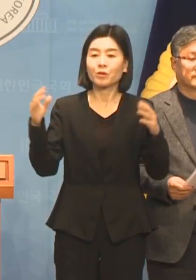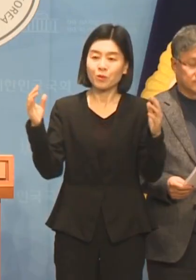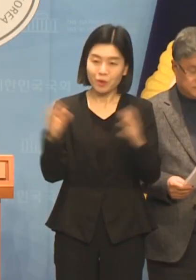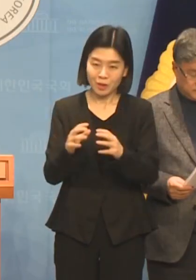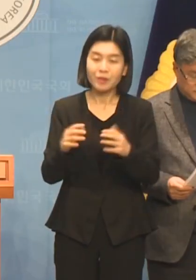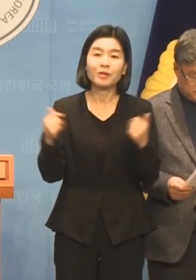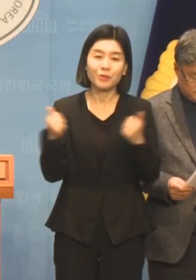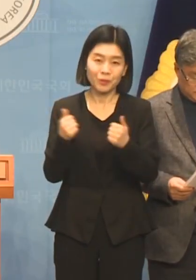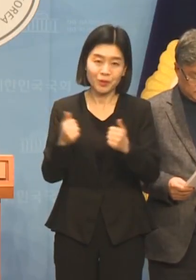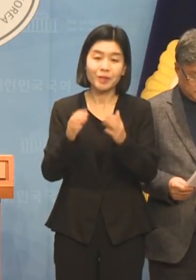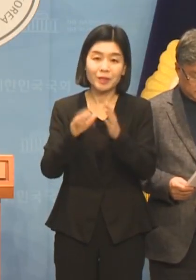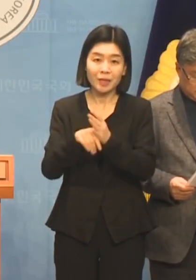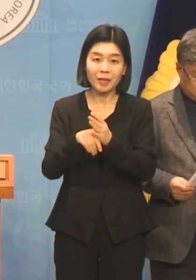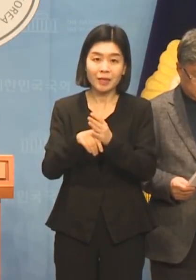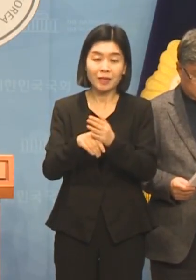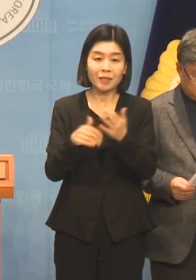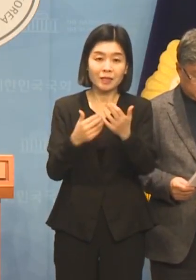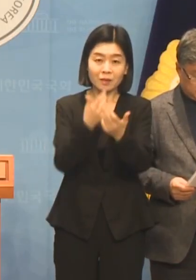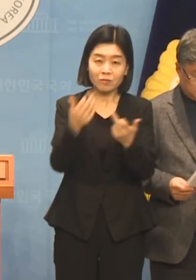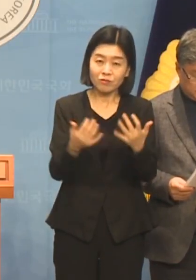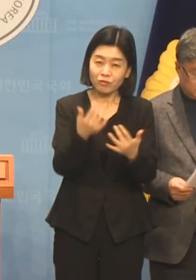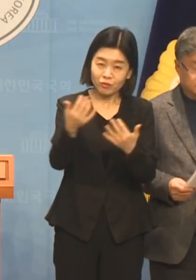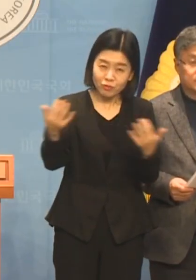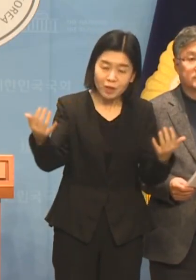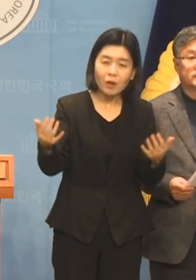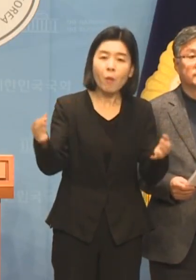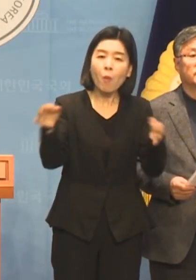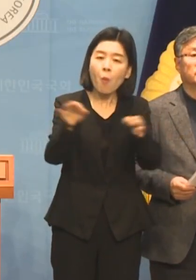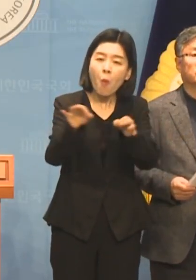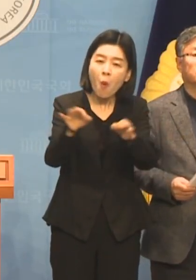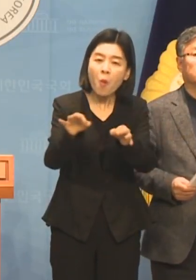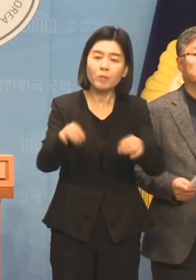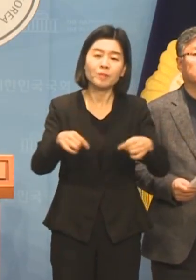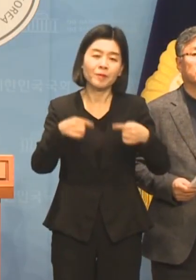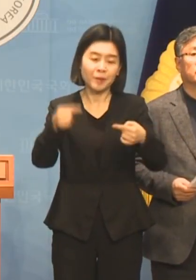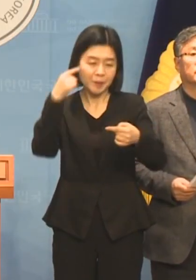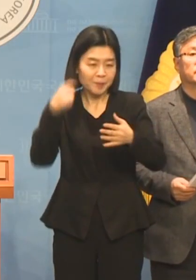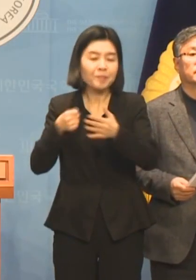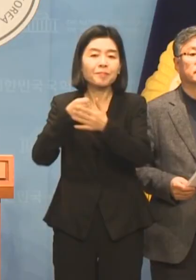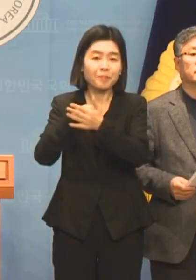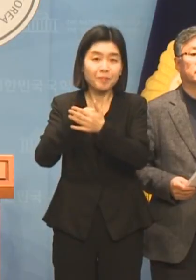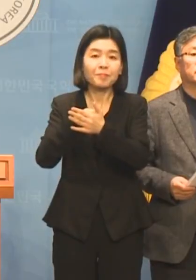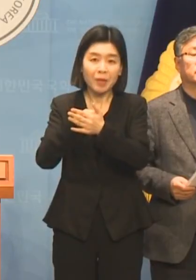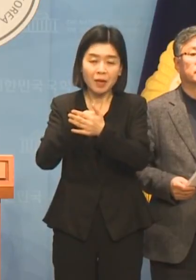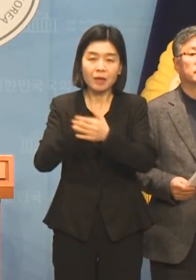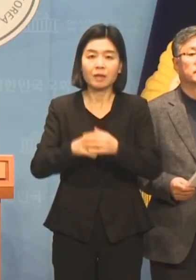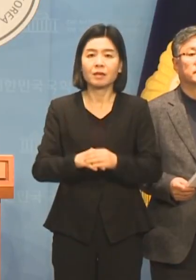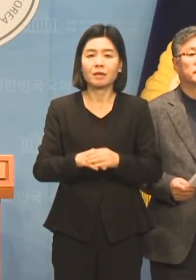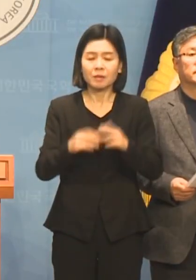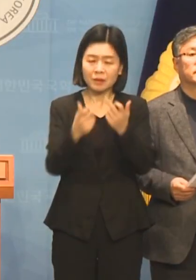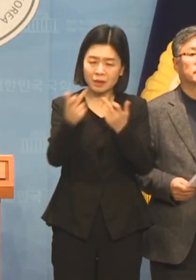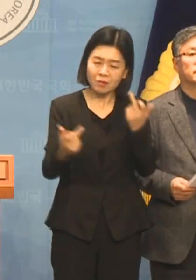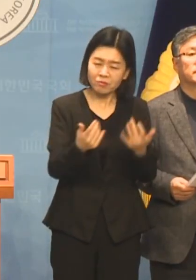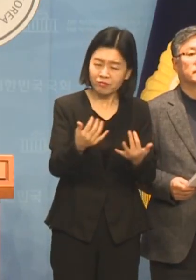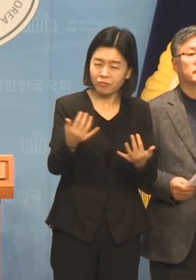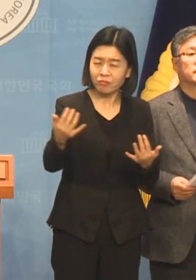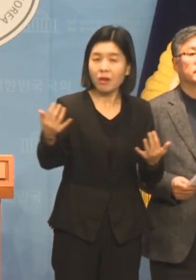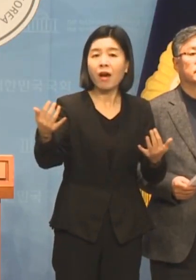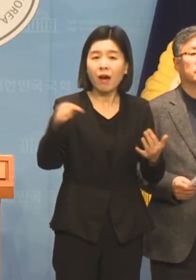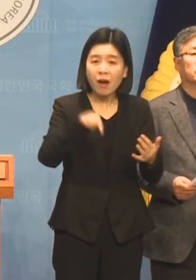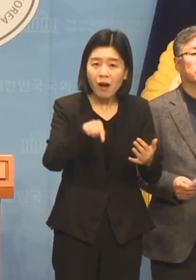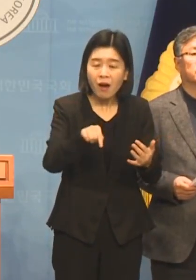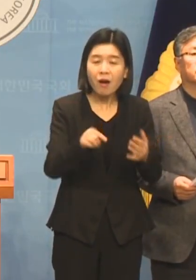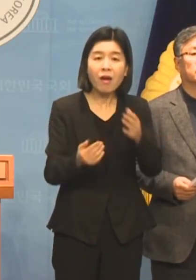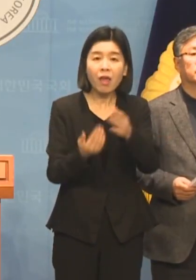저희 당에서도 국회의원들이 적극적으로 참여하자 이런 결의도 있었는데요. 사실 이런 대형 산불, 유례없는 대형